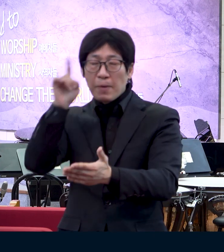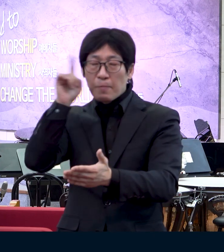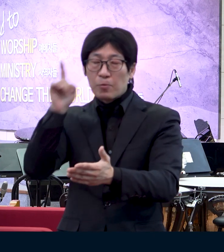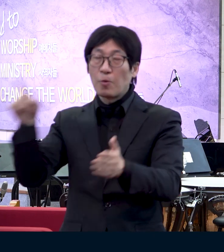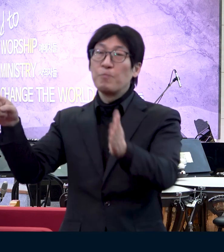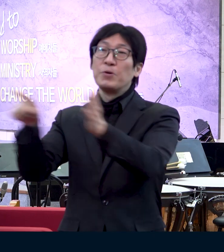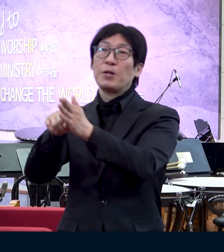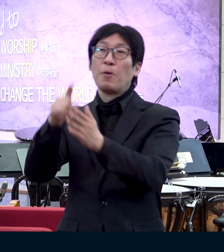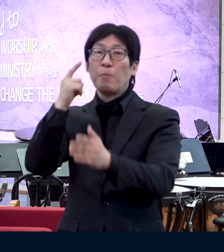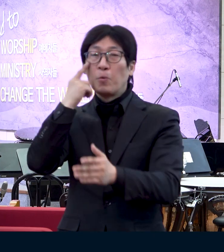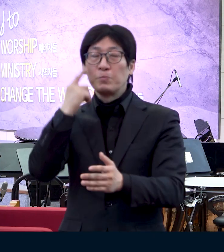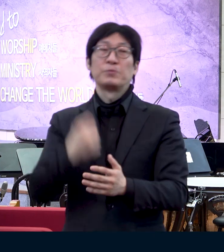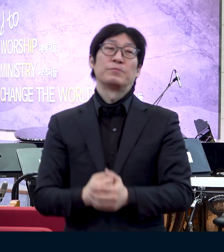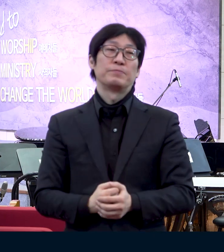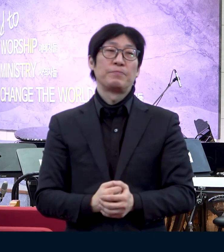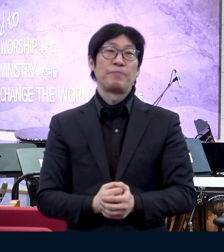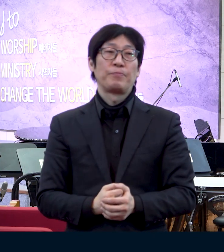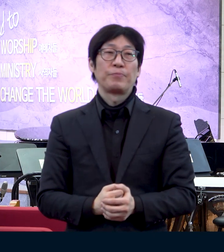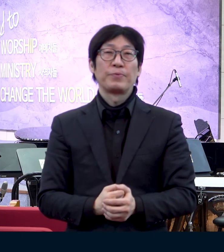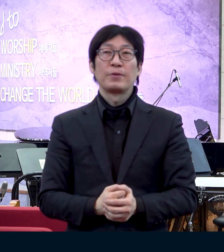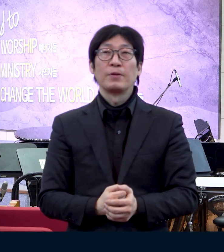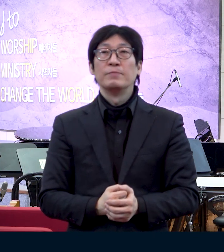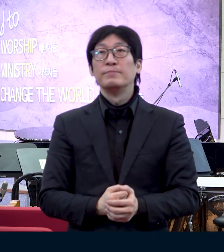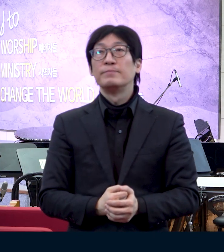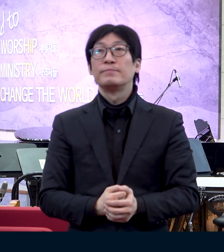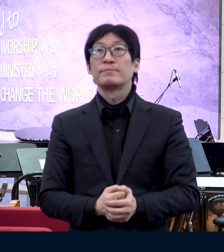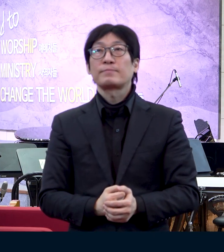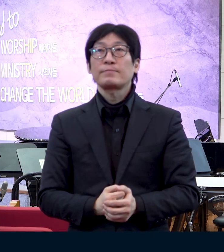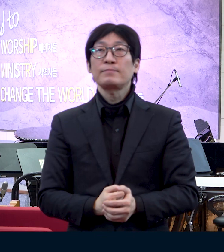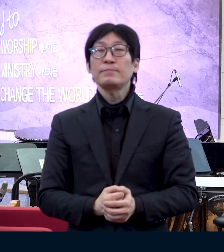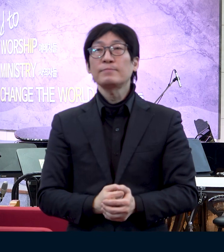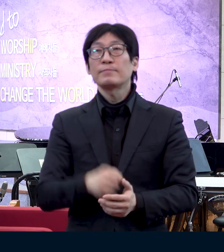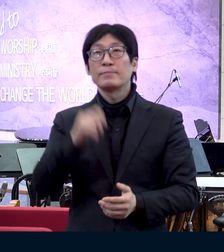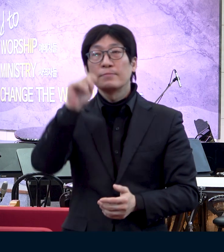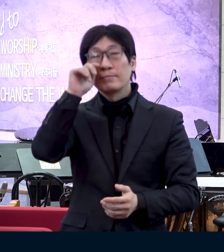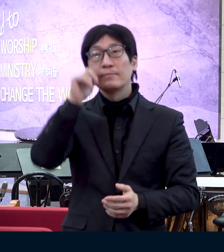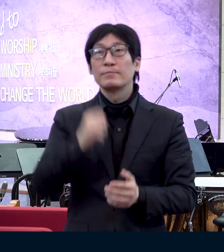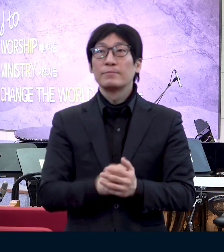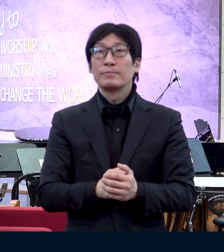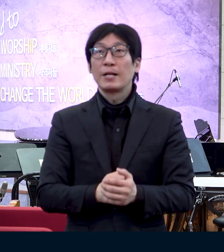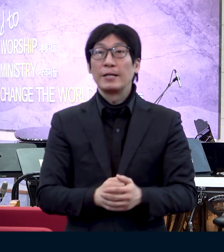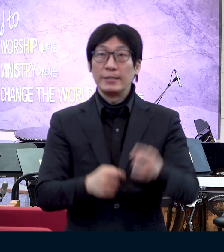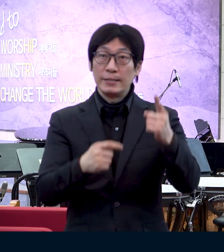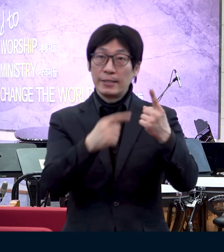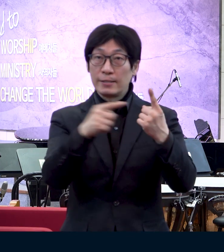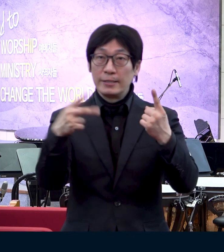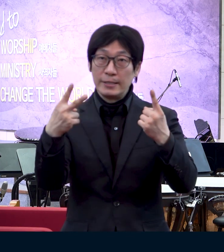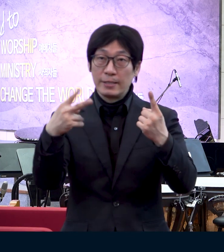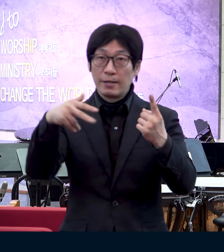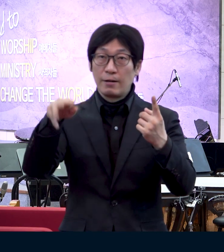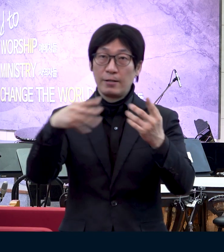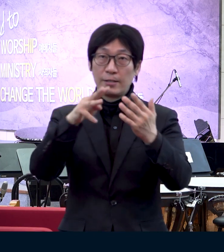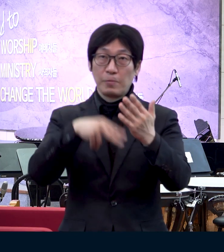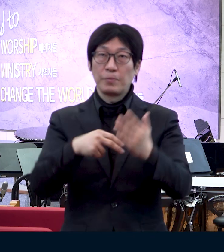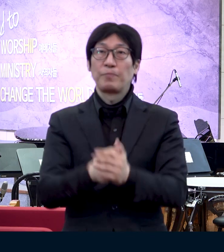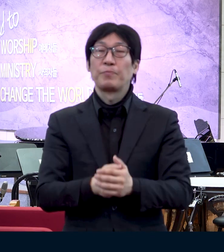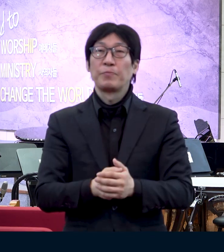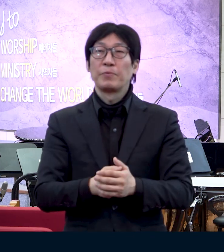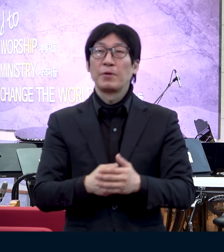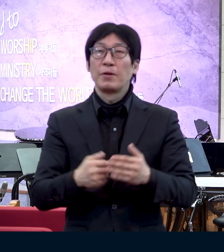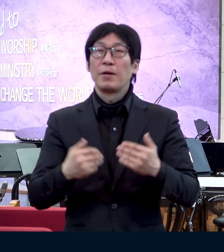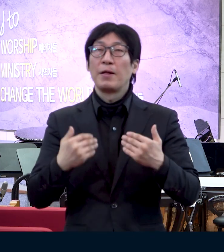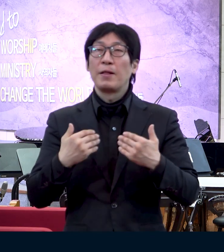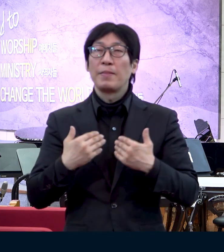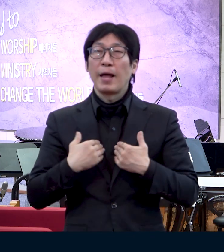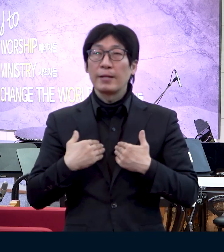겁니다. 가족을 주신 하나님을 전적으로 신뢰하십시오. 우리 1절 2절 말씀을 함께 읽겠습니다.